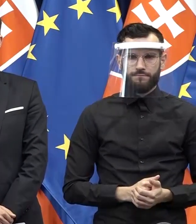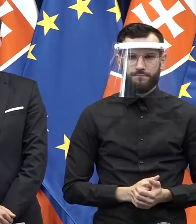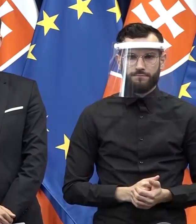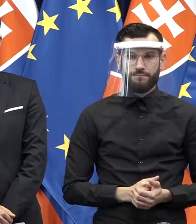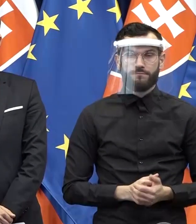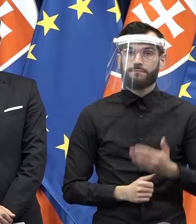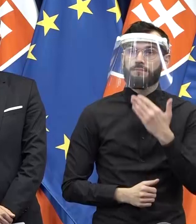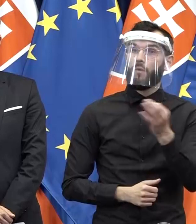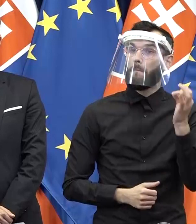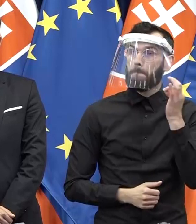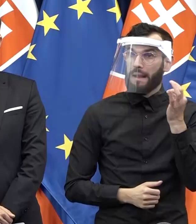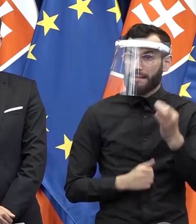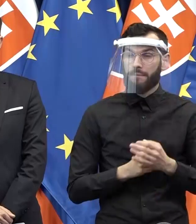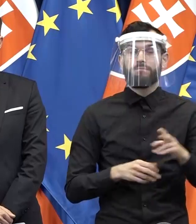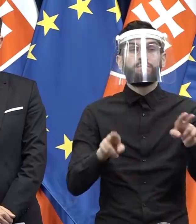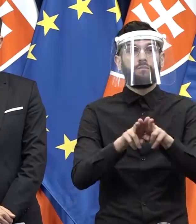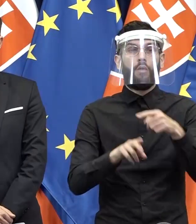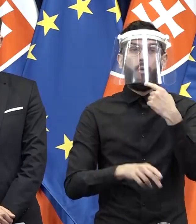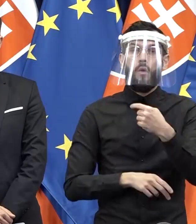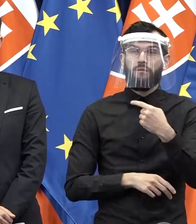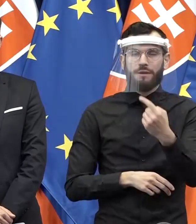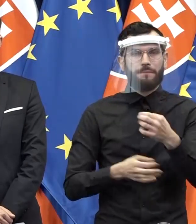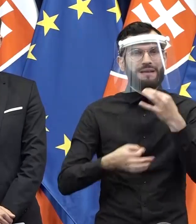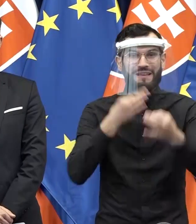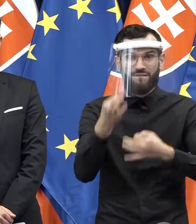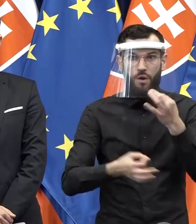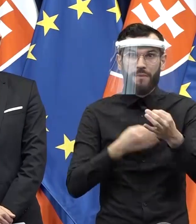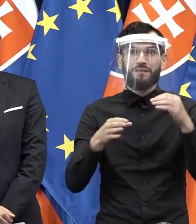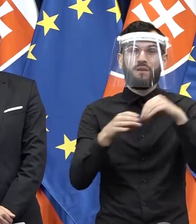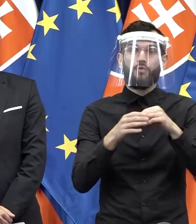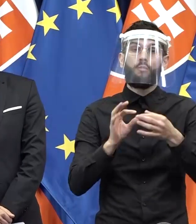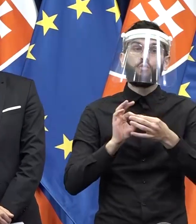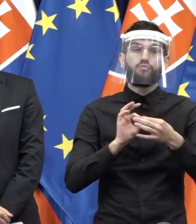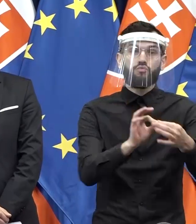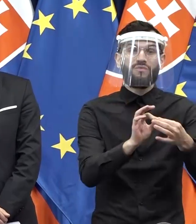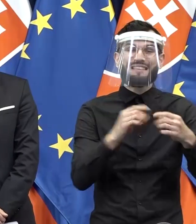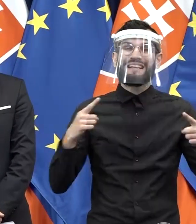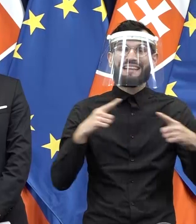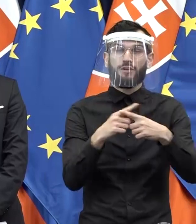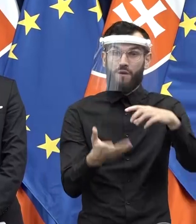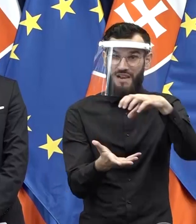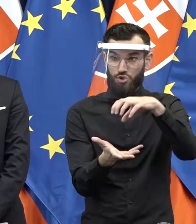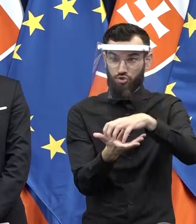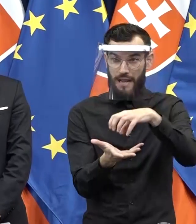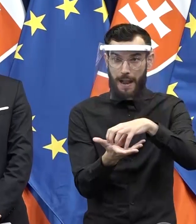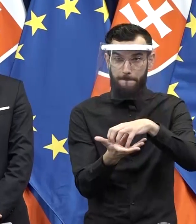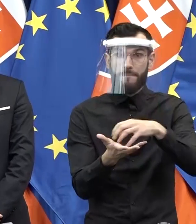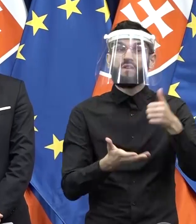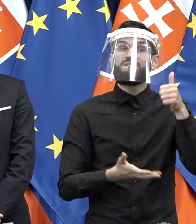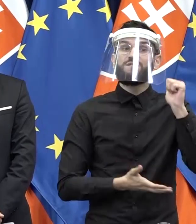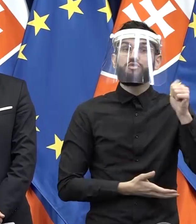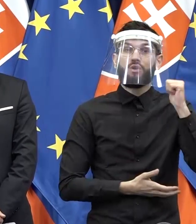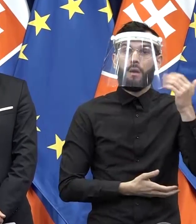Ďakujem pekne. A dovolte, ako som povedal, vás informovať o výstupoch z ústredného krizového štábu, ktorý včera